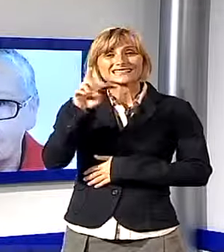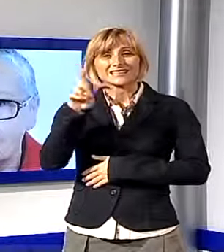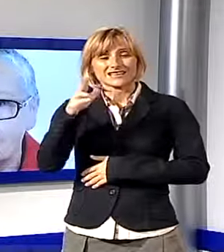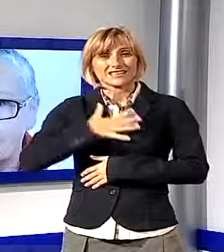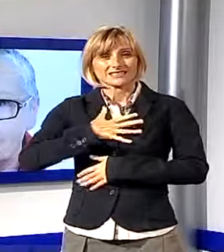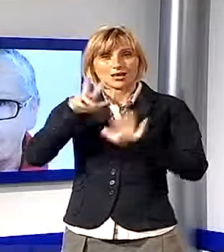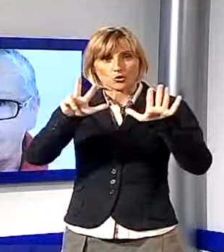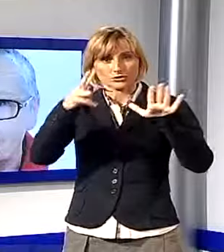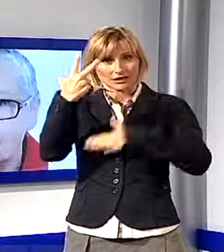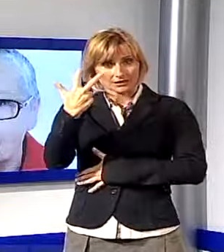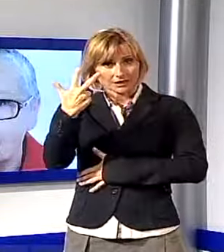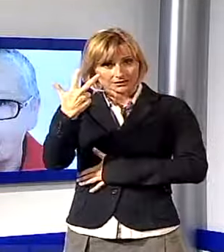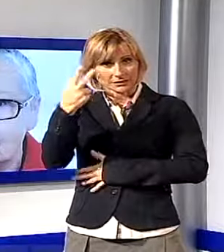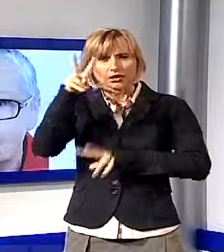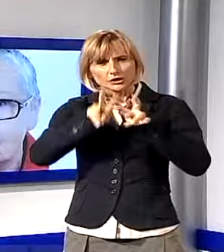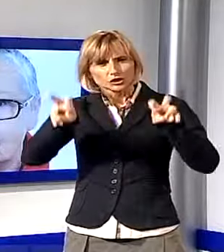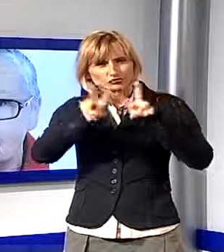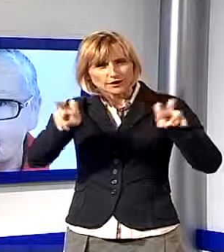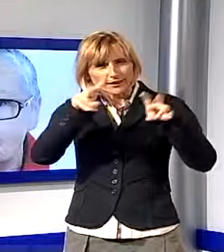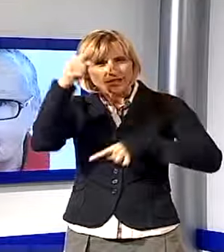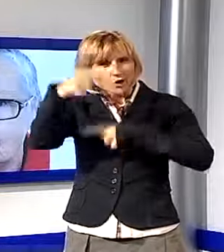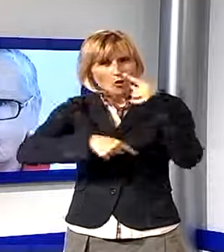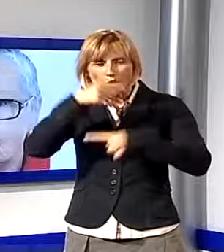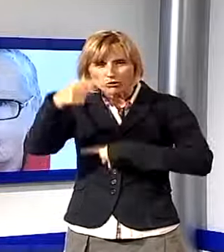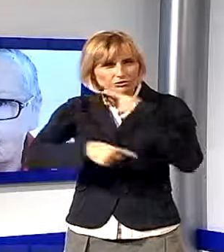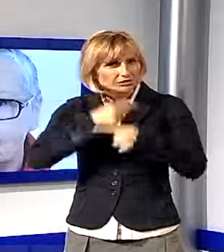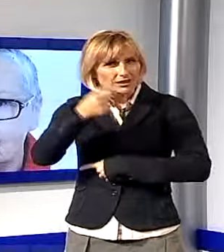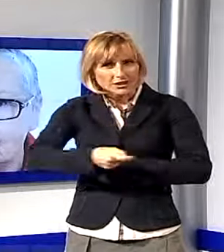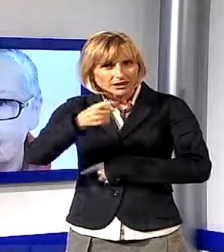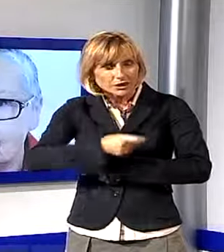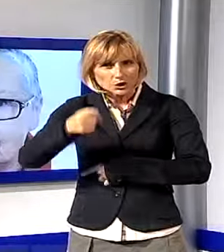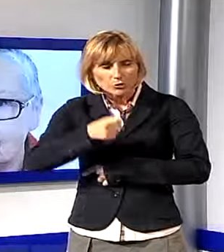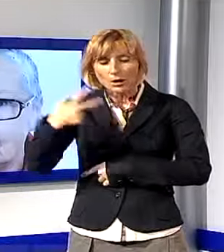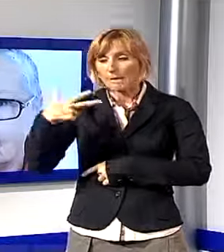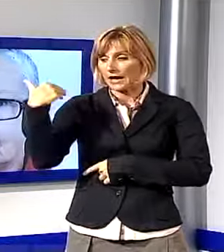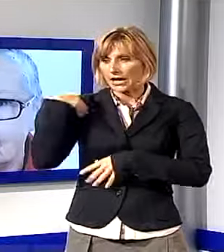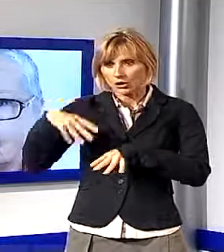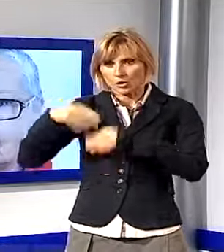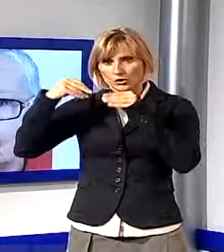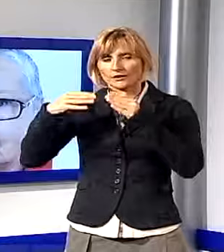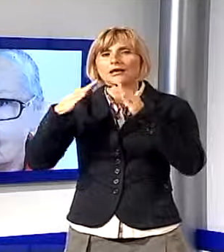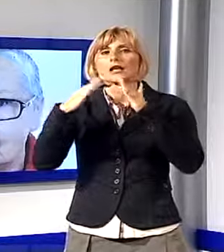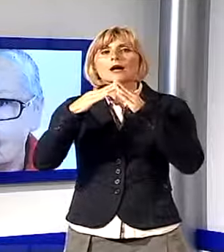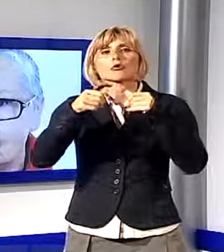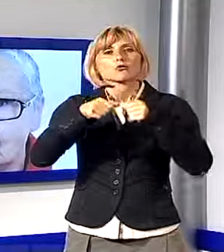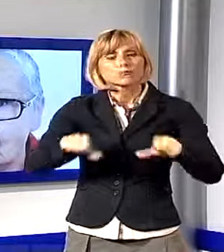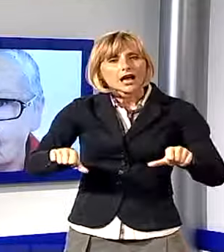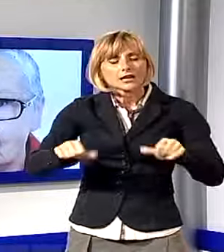la donna scomparsa da mercoledì pomeriggio nei boschi di Villa Basilica. Il campo base delle ricerche si è spostato sulla strada tra Pariana